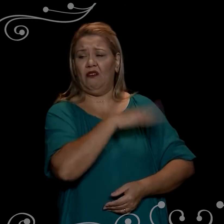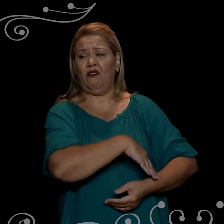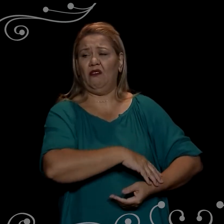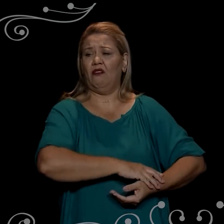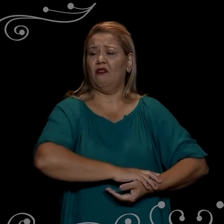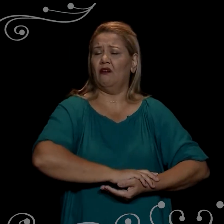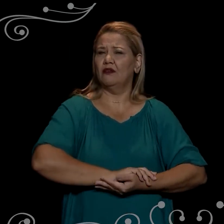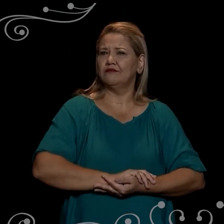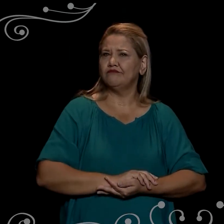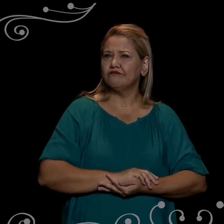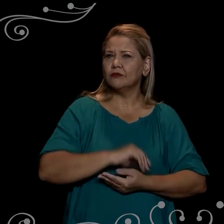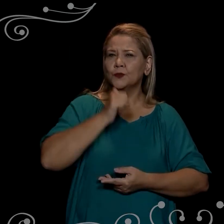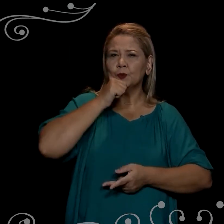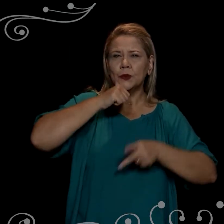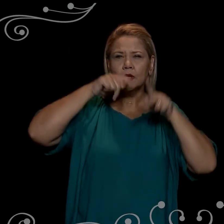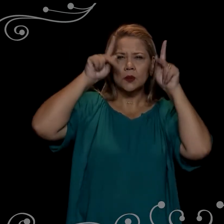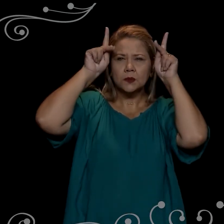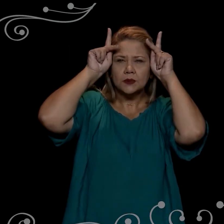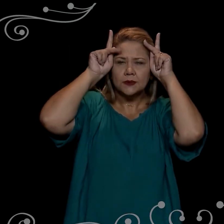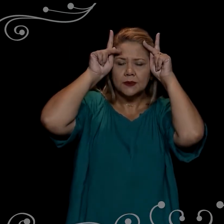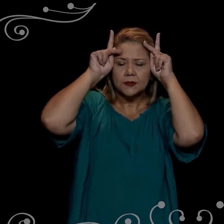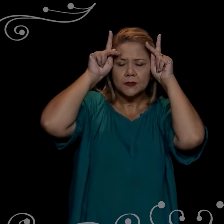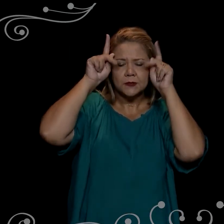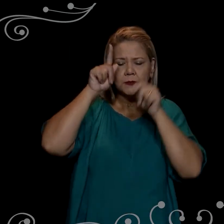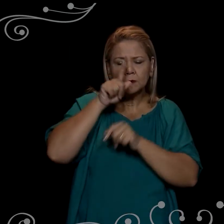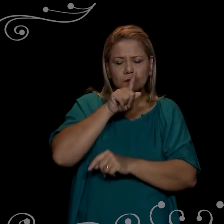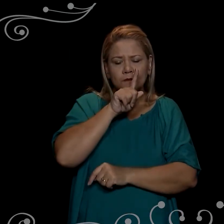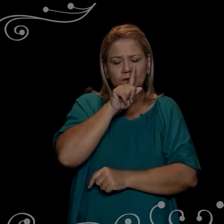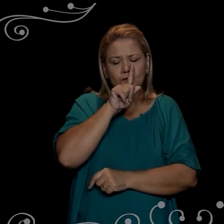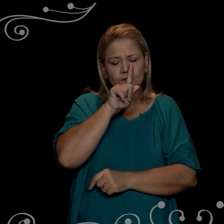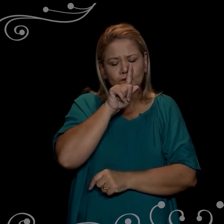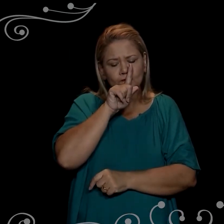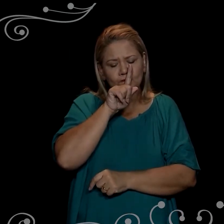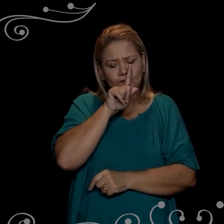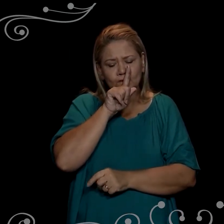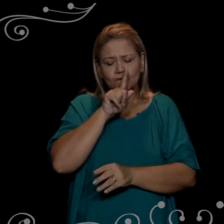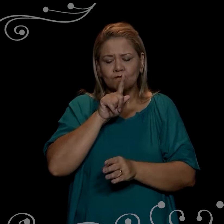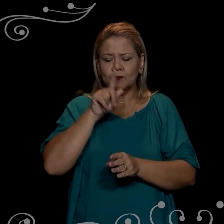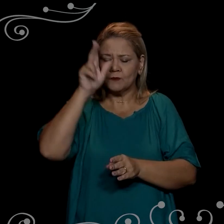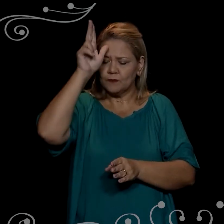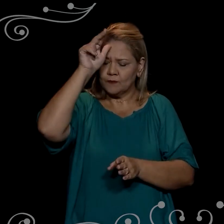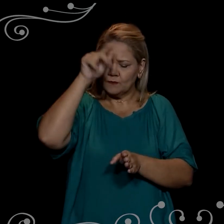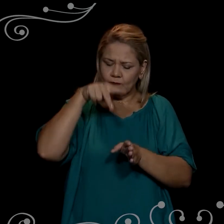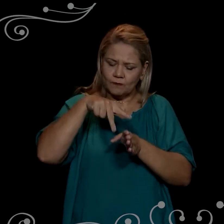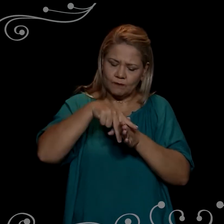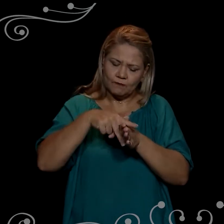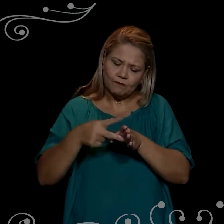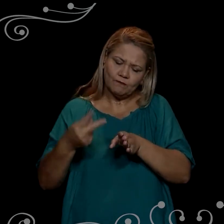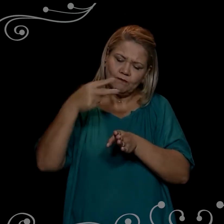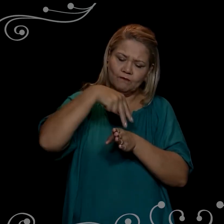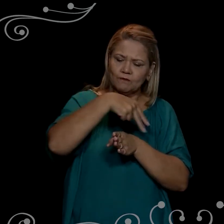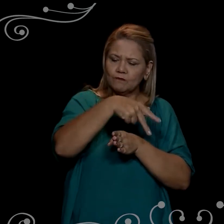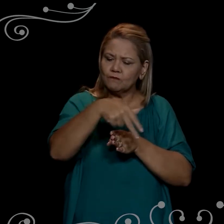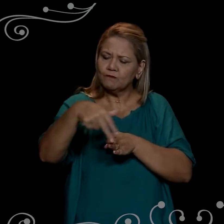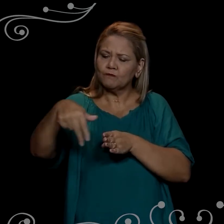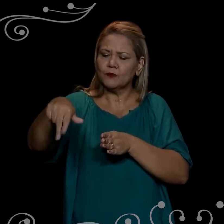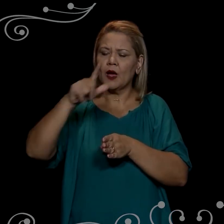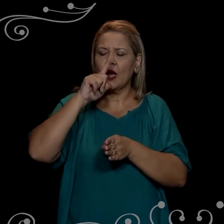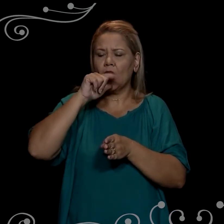A princesa, mais uma vez, apeou do cavalo e foi até o córrego.